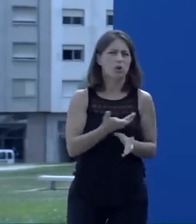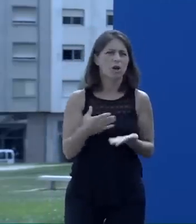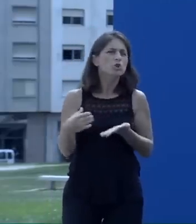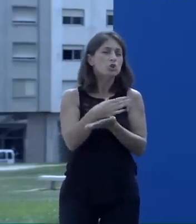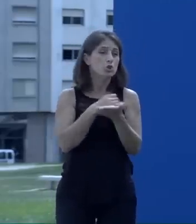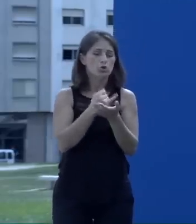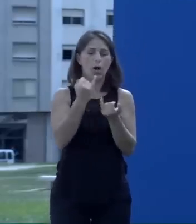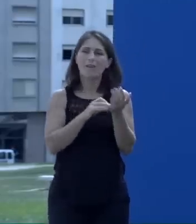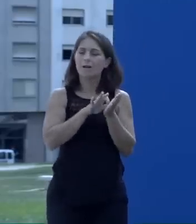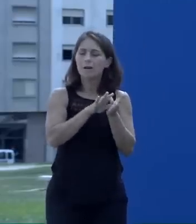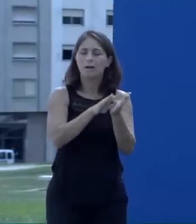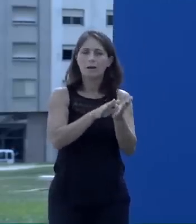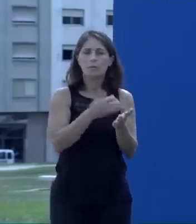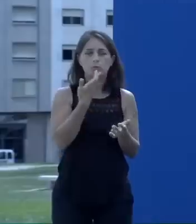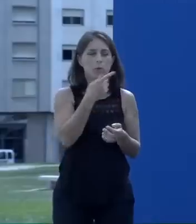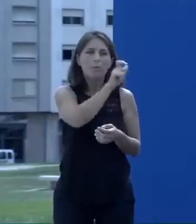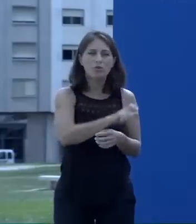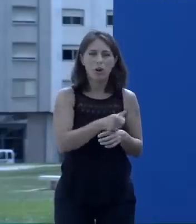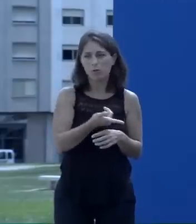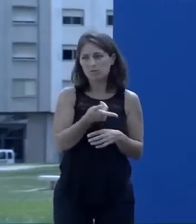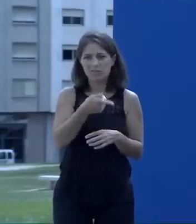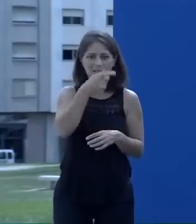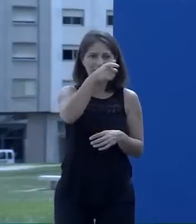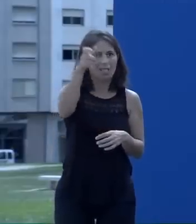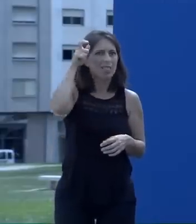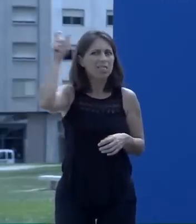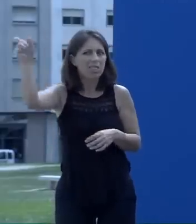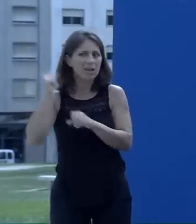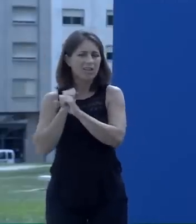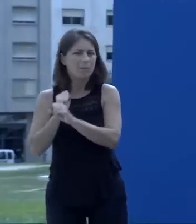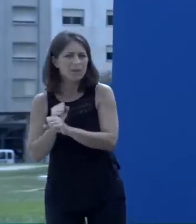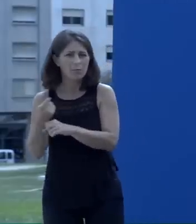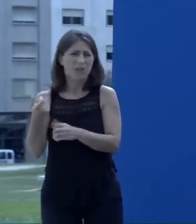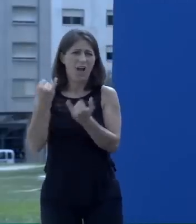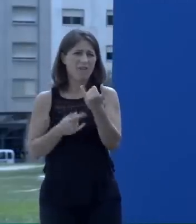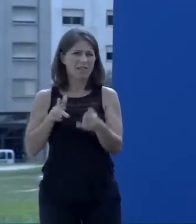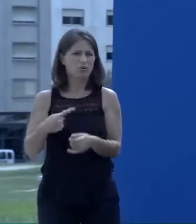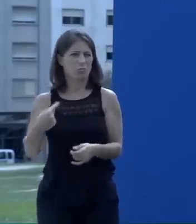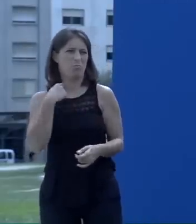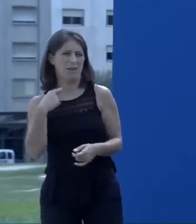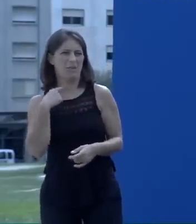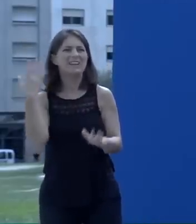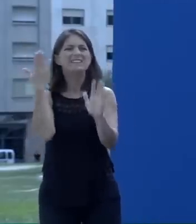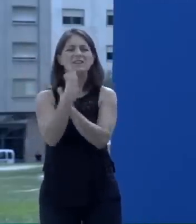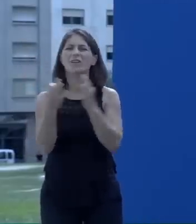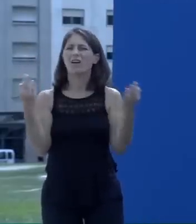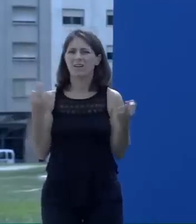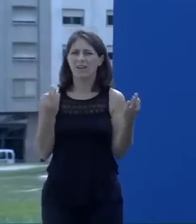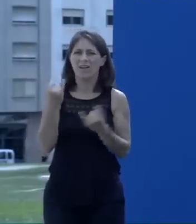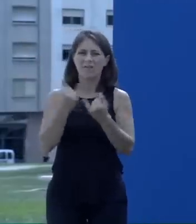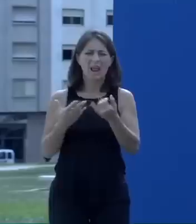teña perda de servicios simplemente por ser dependente dunha aldea e non no centro dunha grande cidade. É dicir, para que todo o mundo teña as